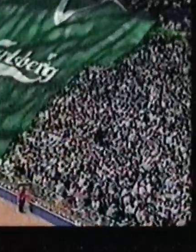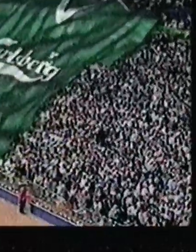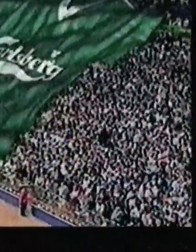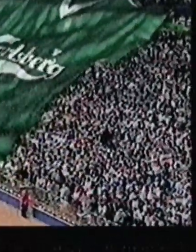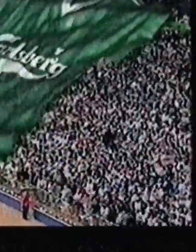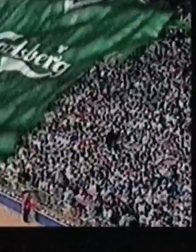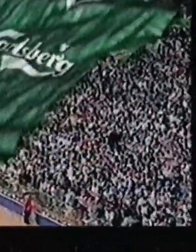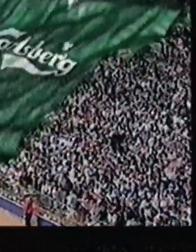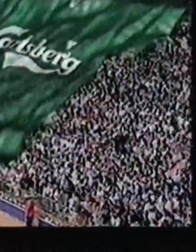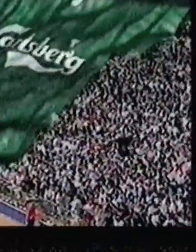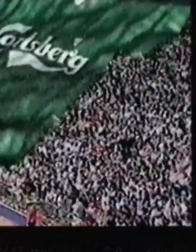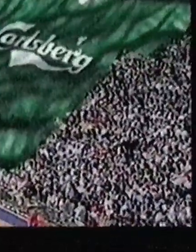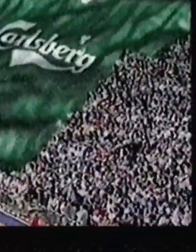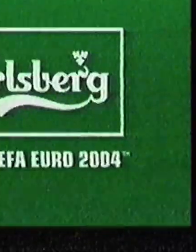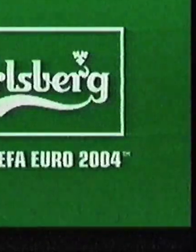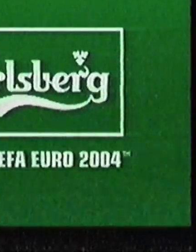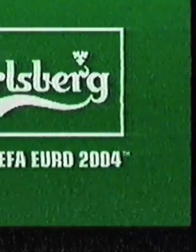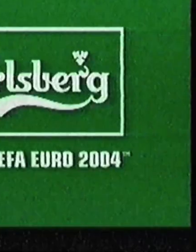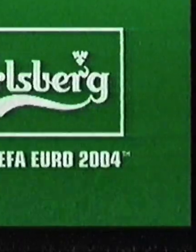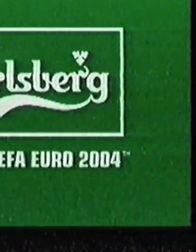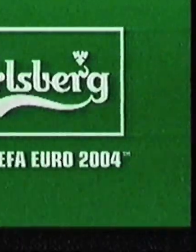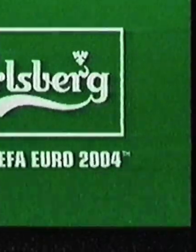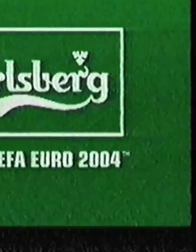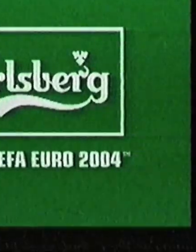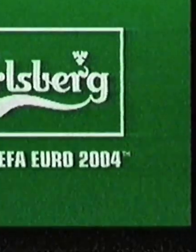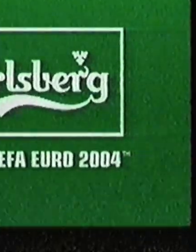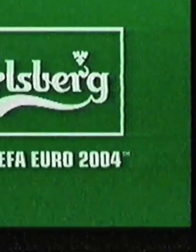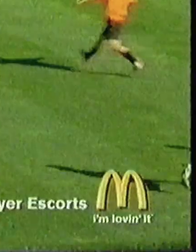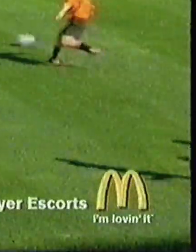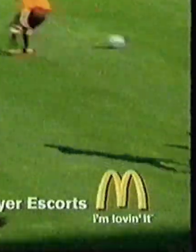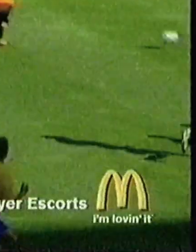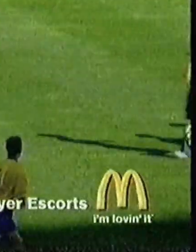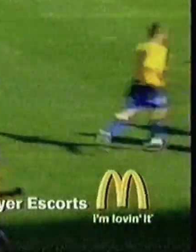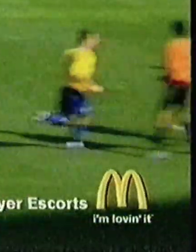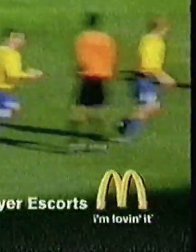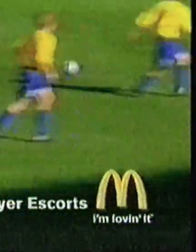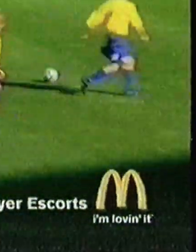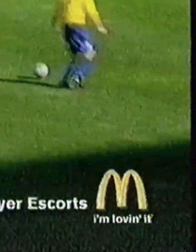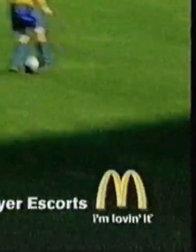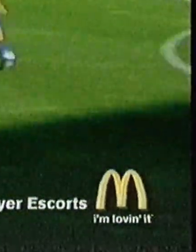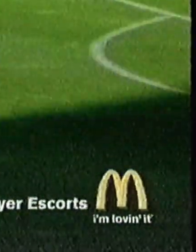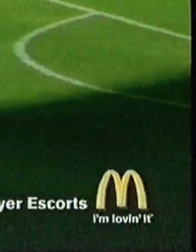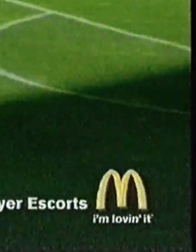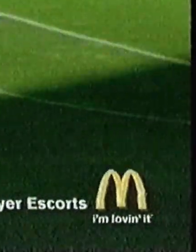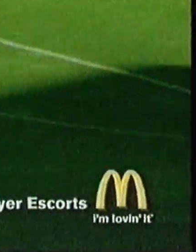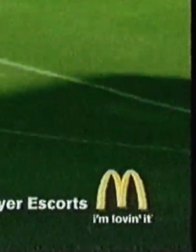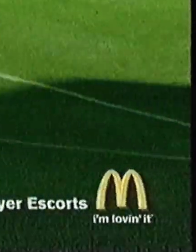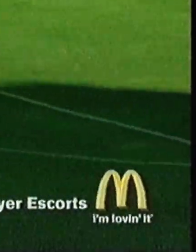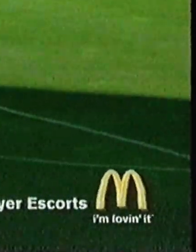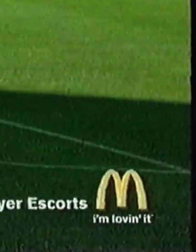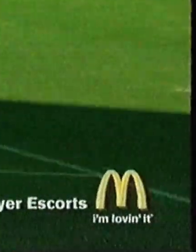L'Euro 2004 vous a été offert par Carlsberg et McDonald's.